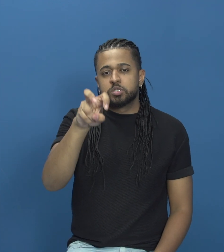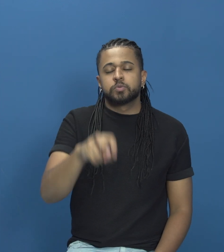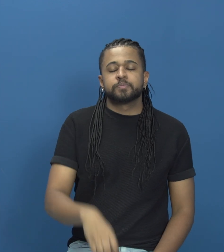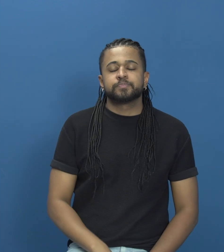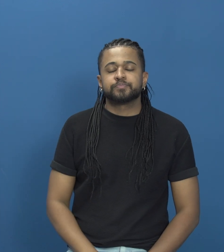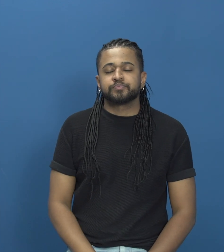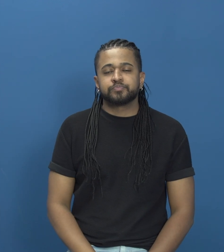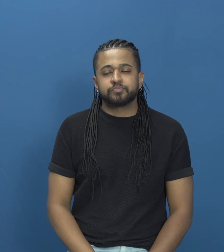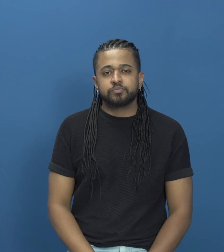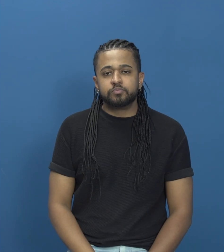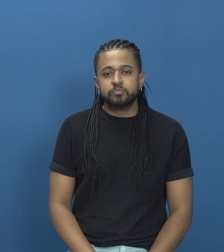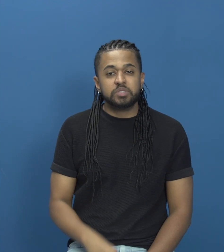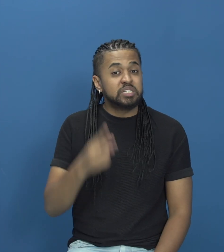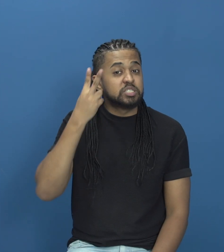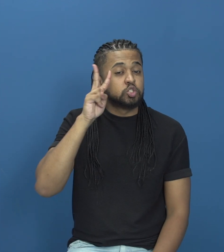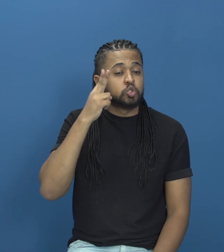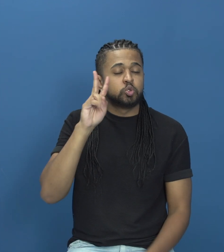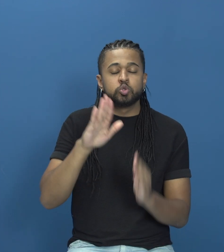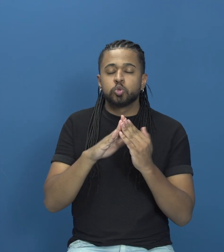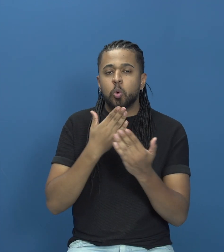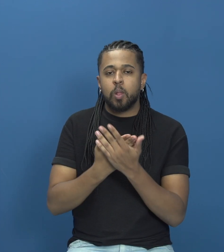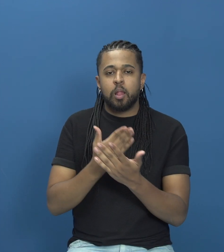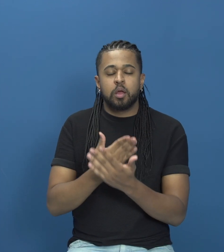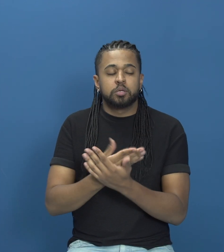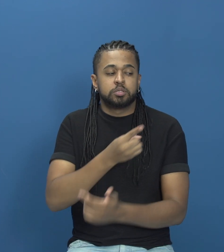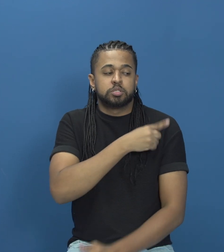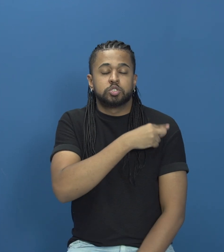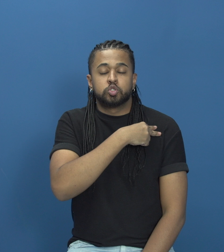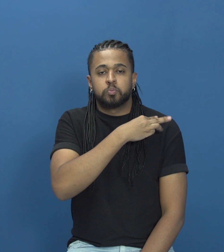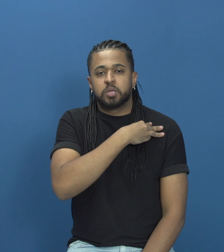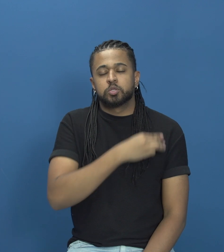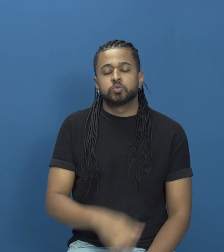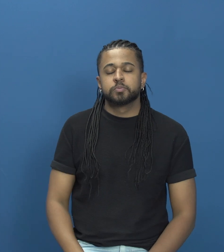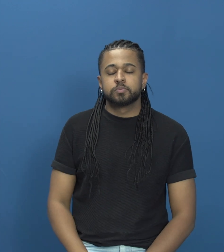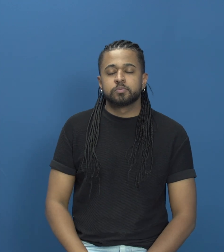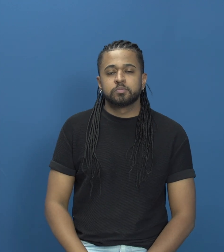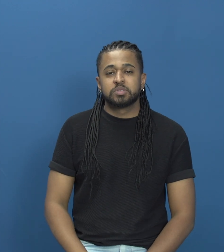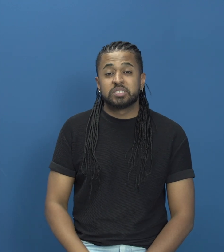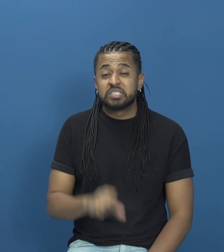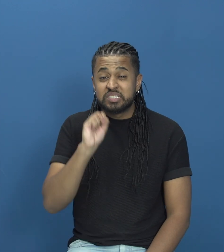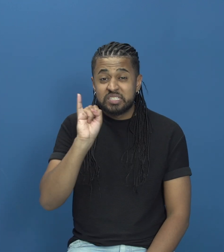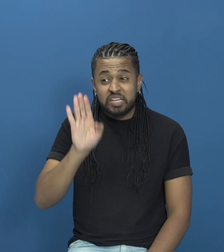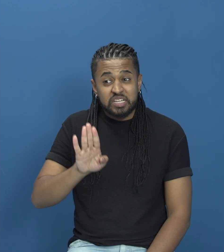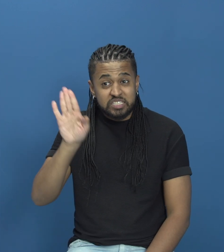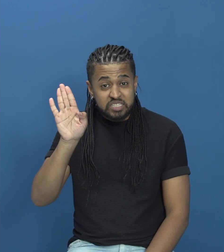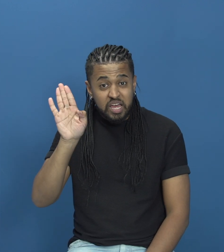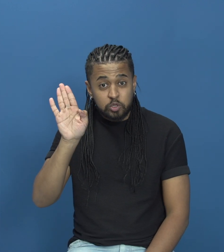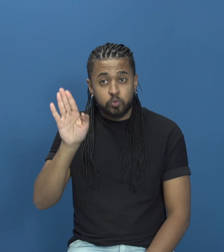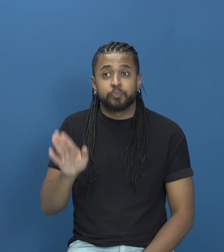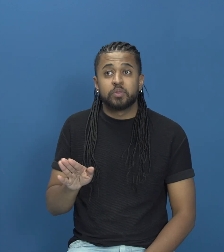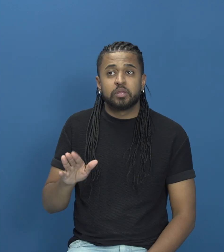9.1.5. Histórico escolar do ensino médio. Abre parênteses. Caso o candidato ou a